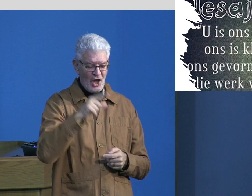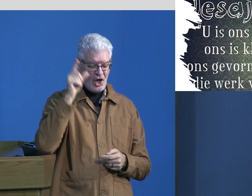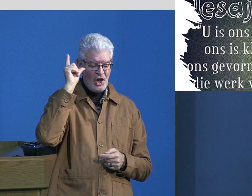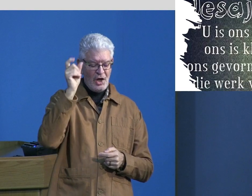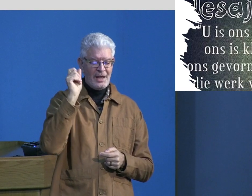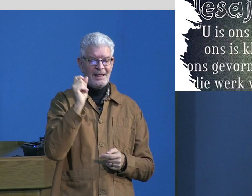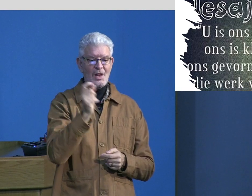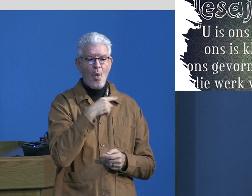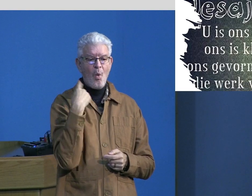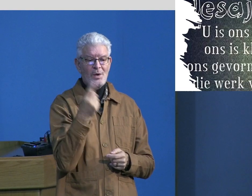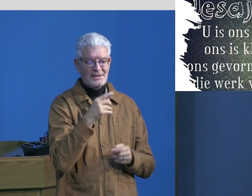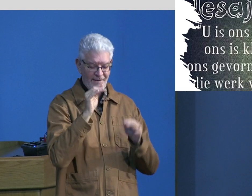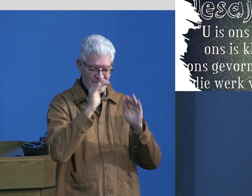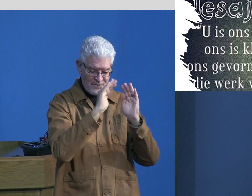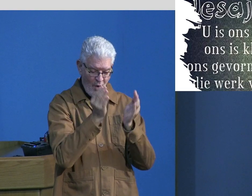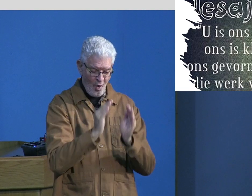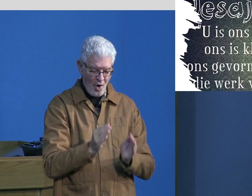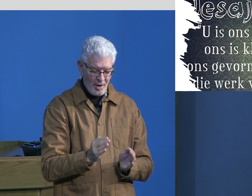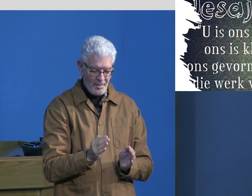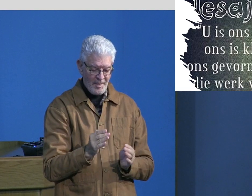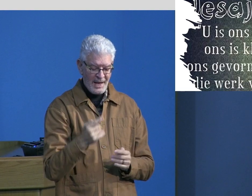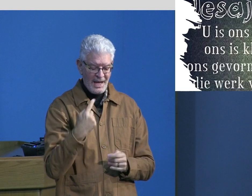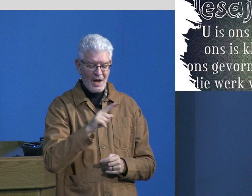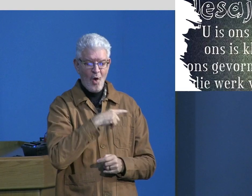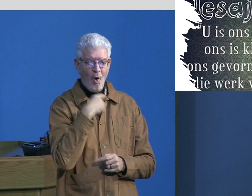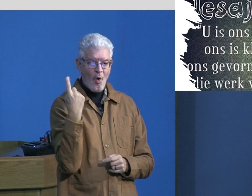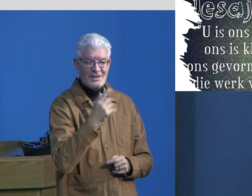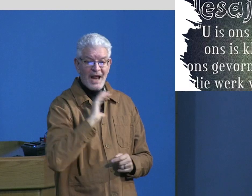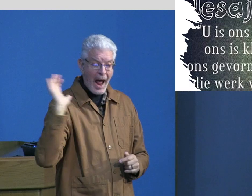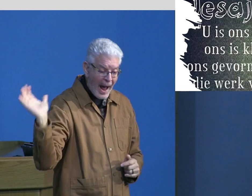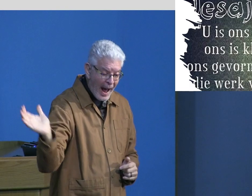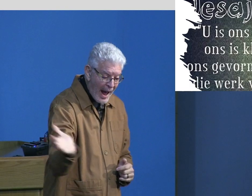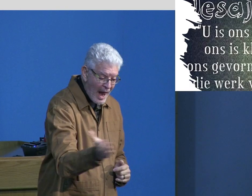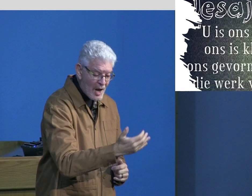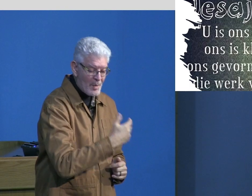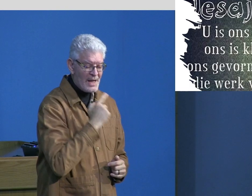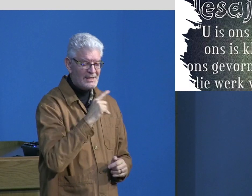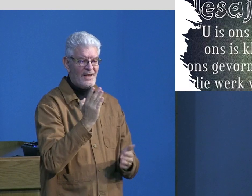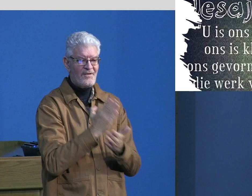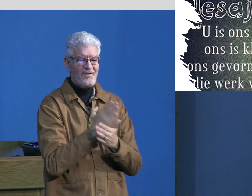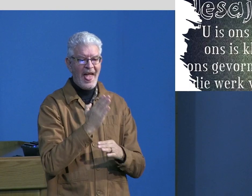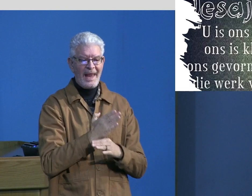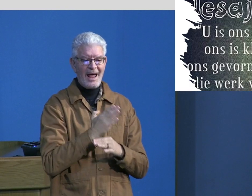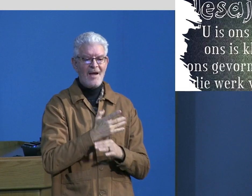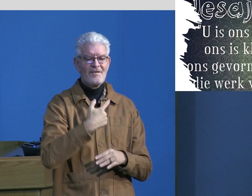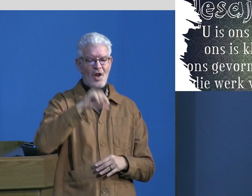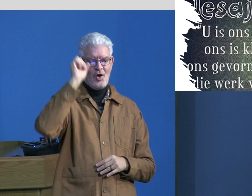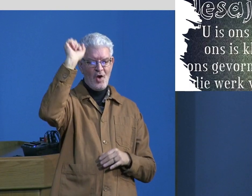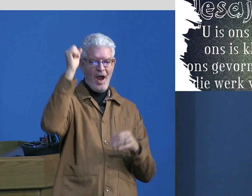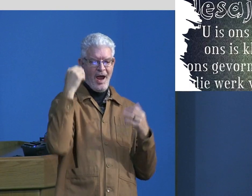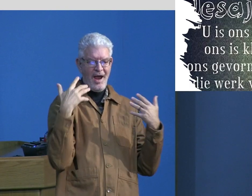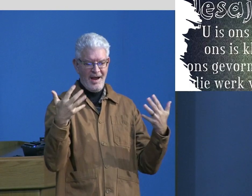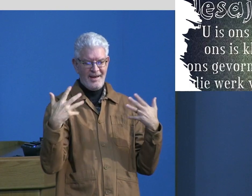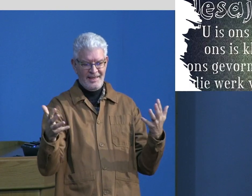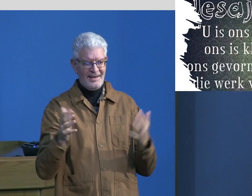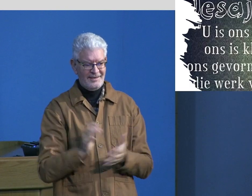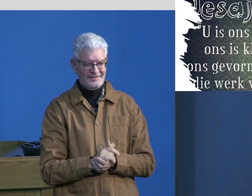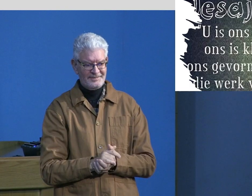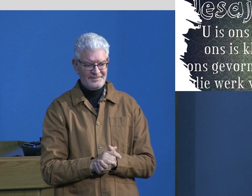het ons gevorm. Ons is almal die werk van U hande.